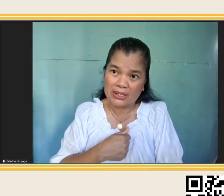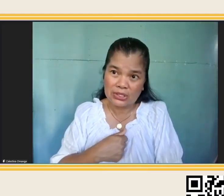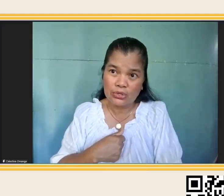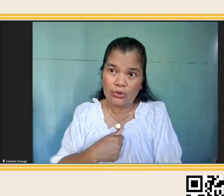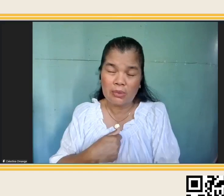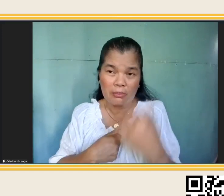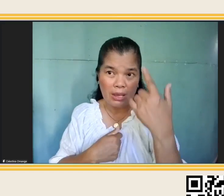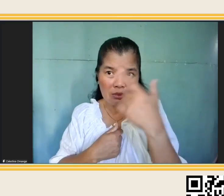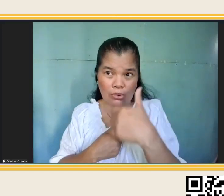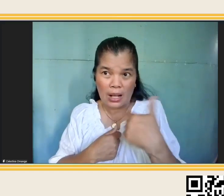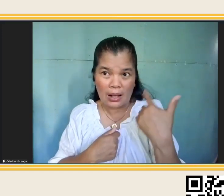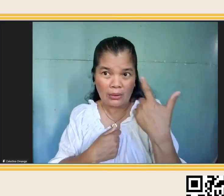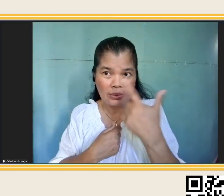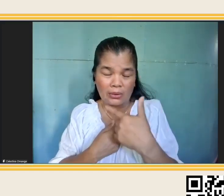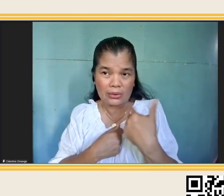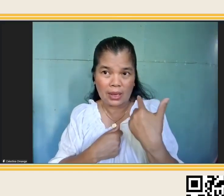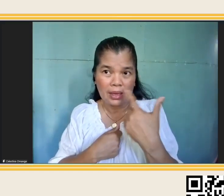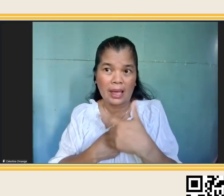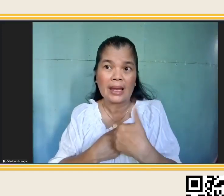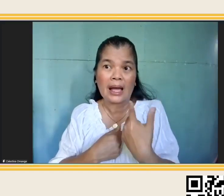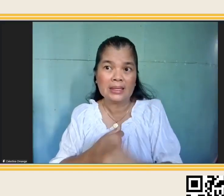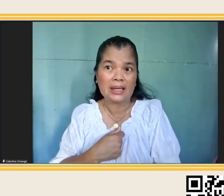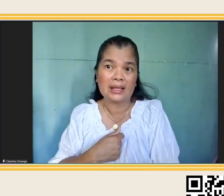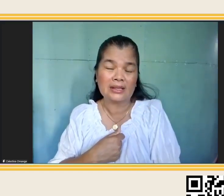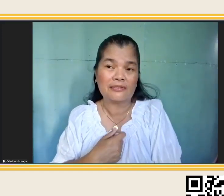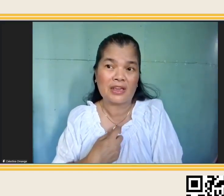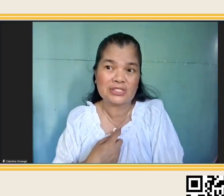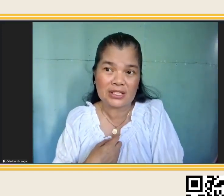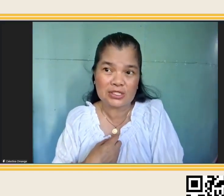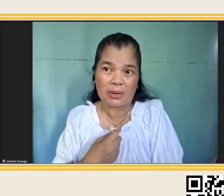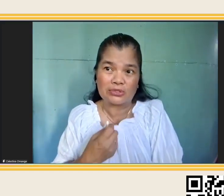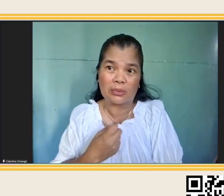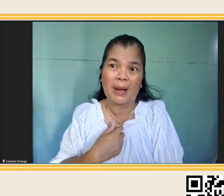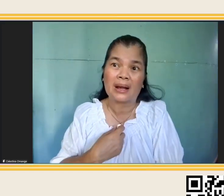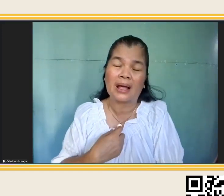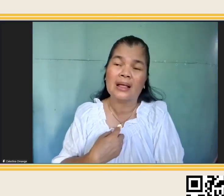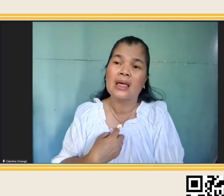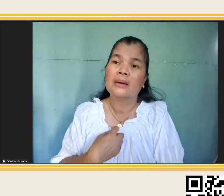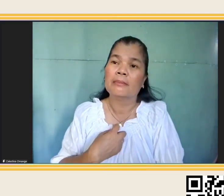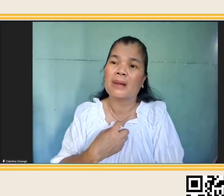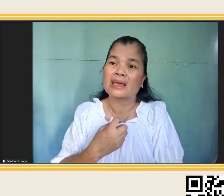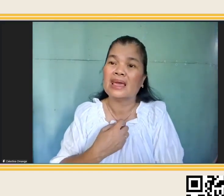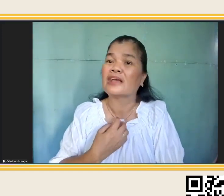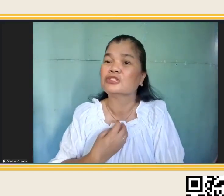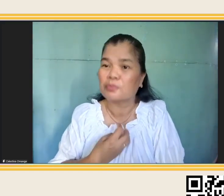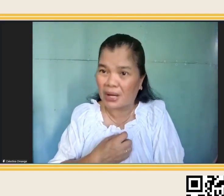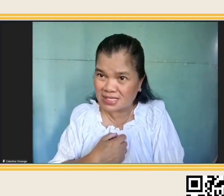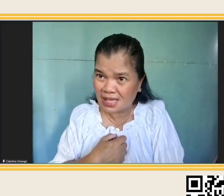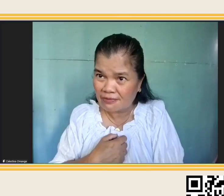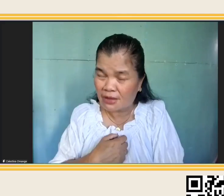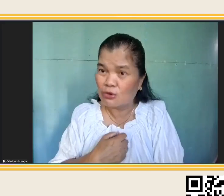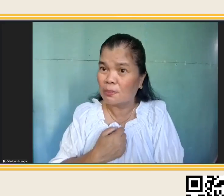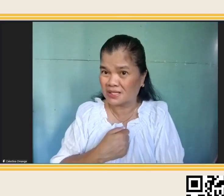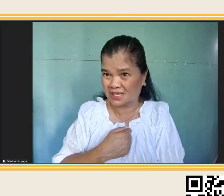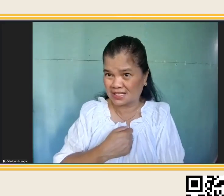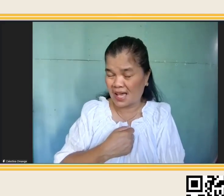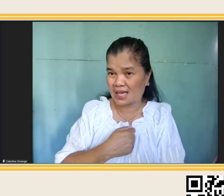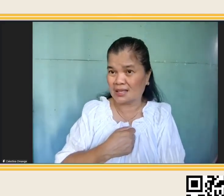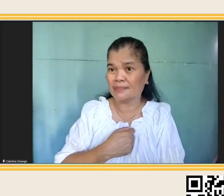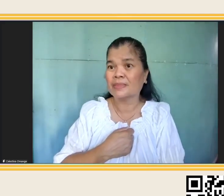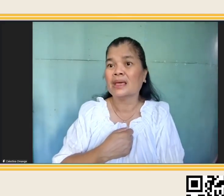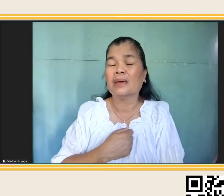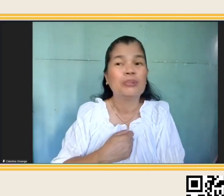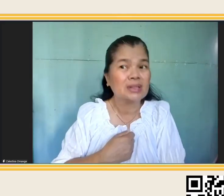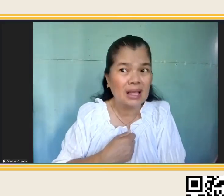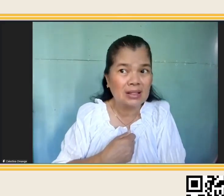kung napansin niyo, umiba yung mukha ko. Okay? Kailangan yan facial expression para maging expressive ang yung